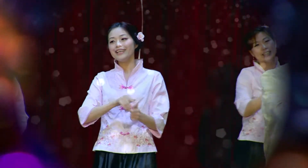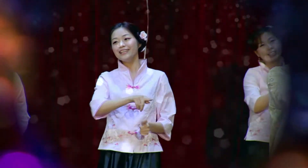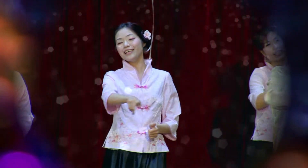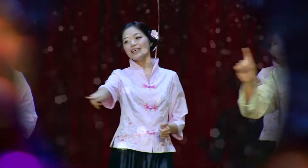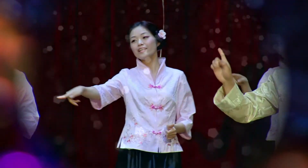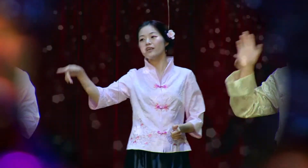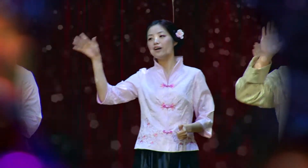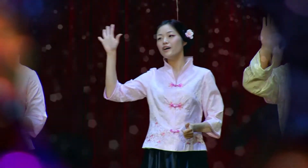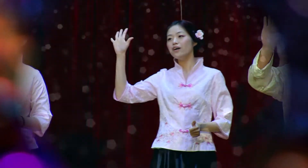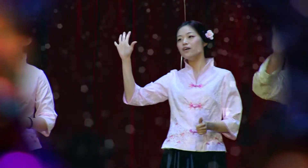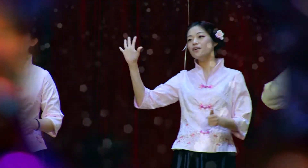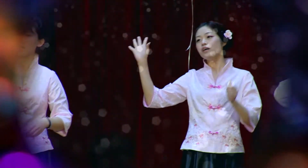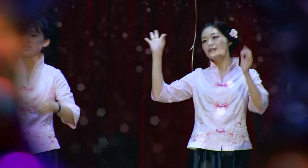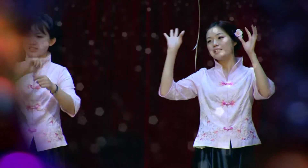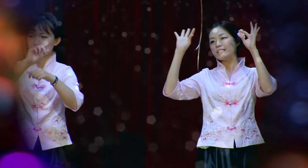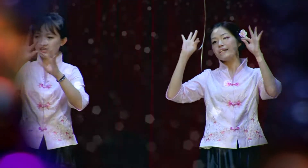你有几